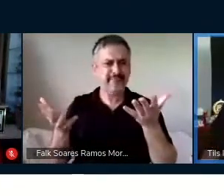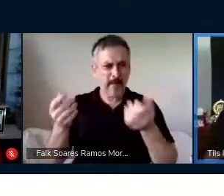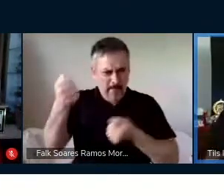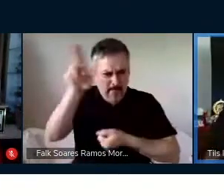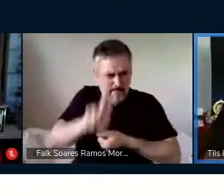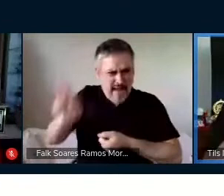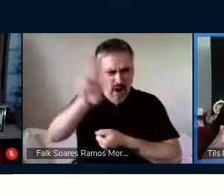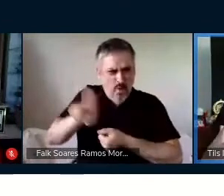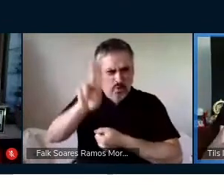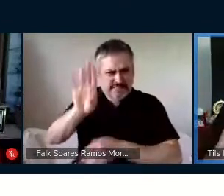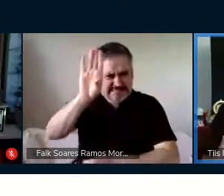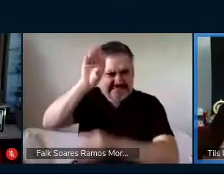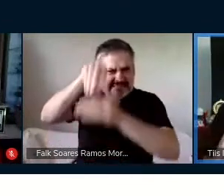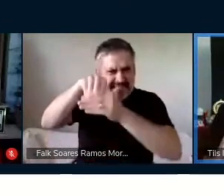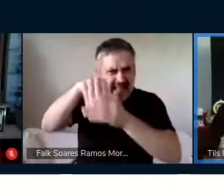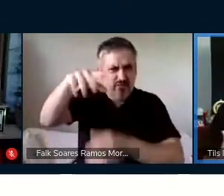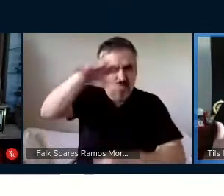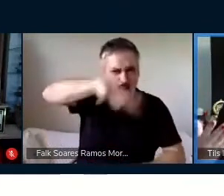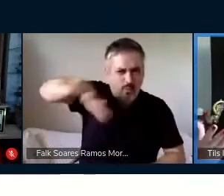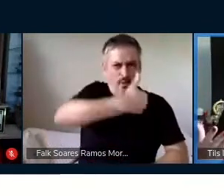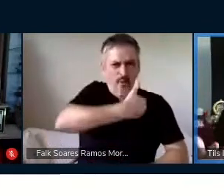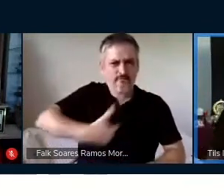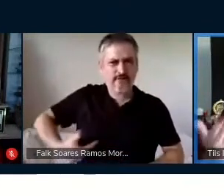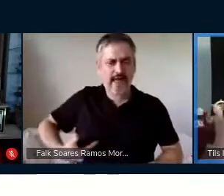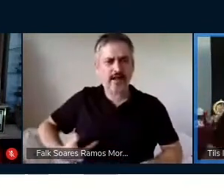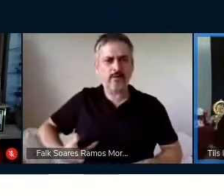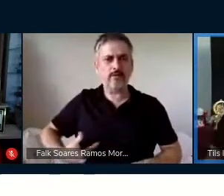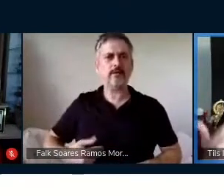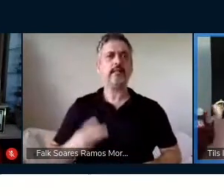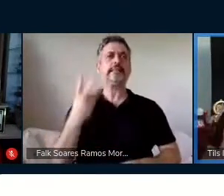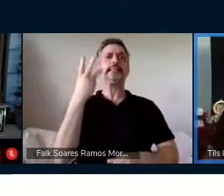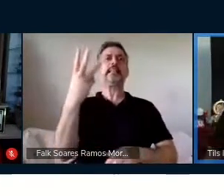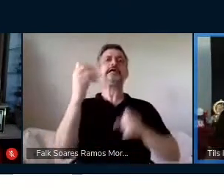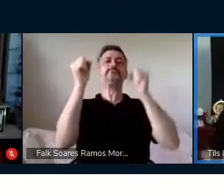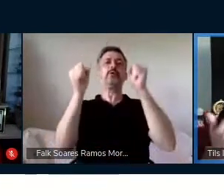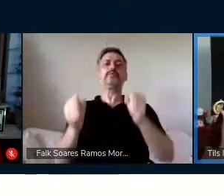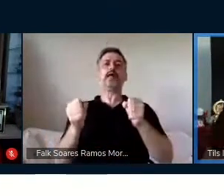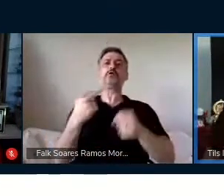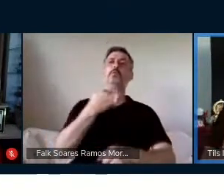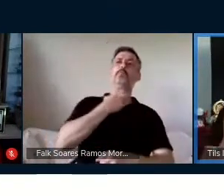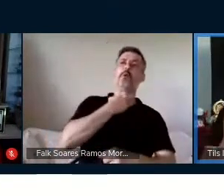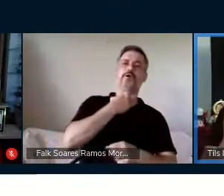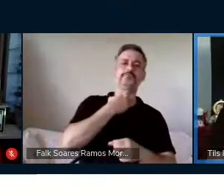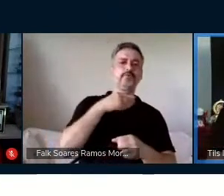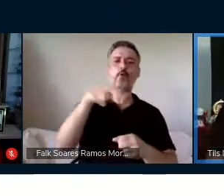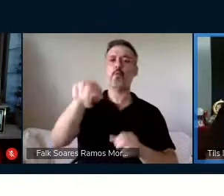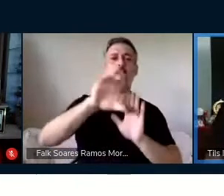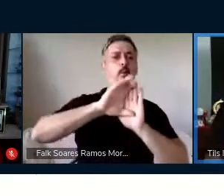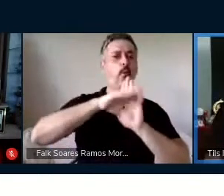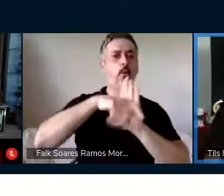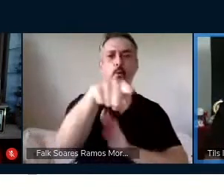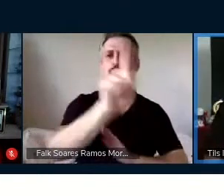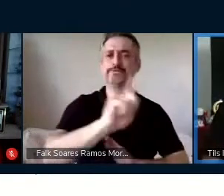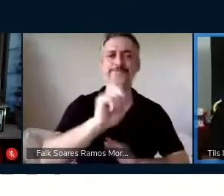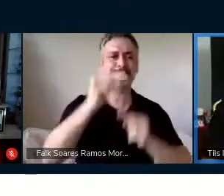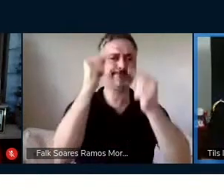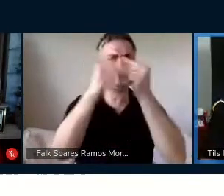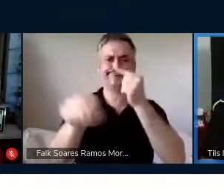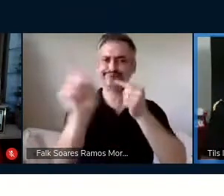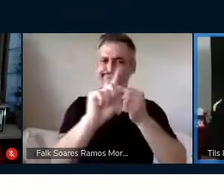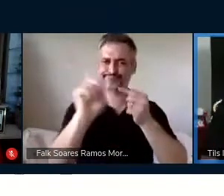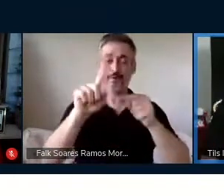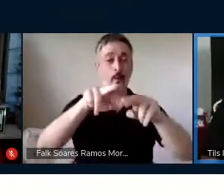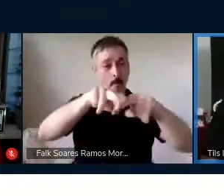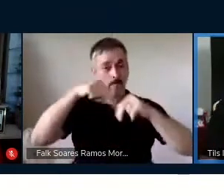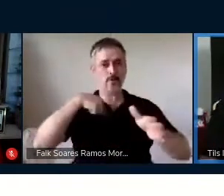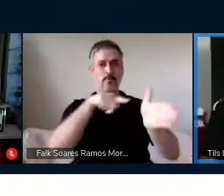pode executivo, dava uma informação outra, que não necessariamente é conceitual equivalente naquele momento. Então,